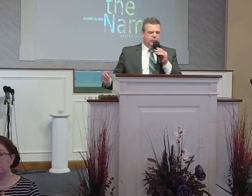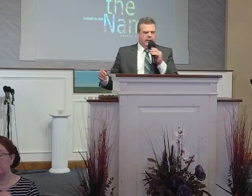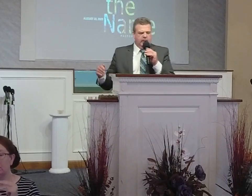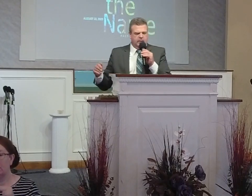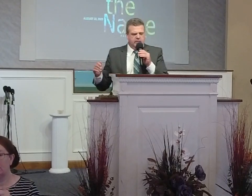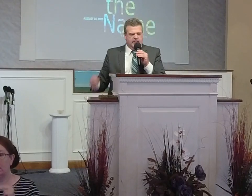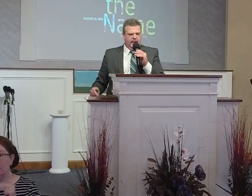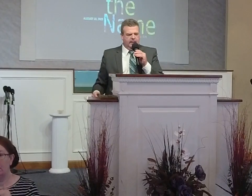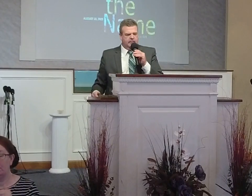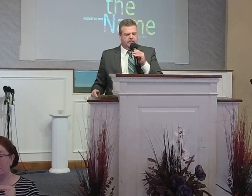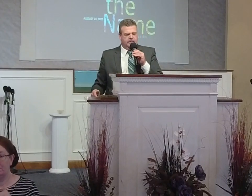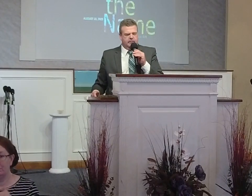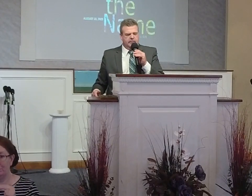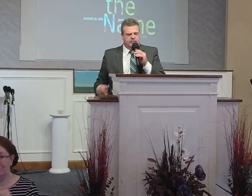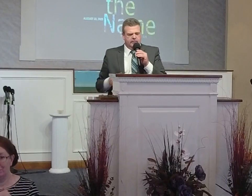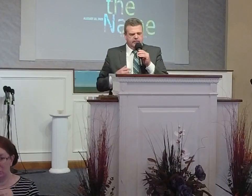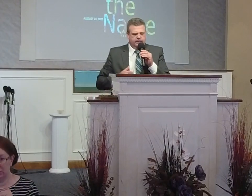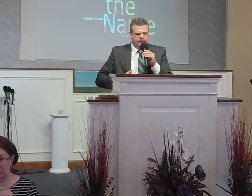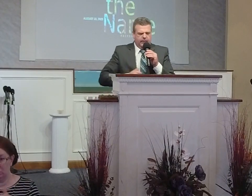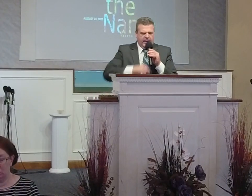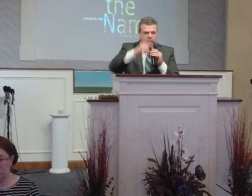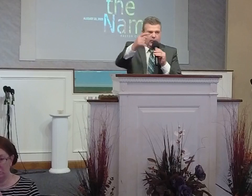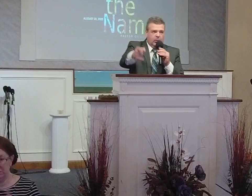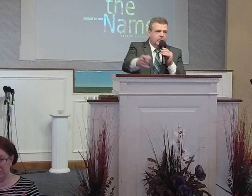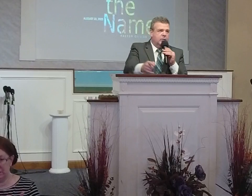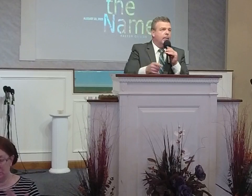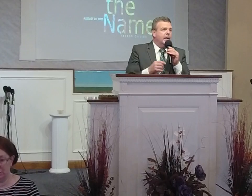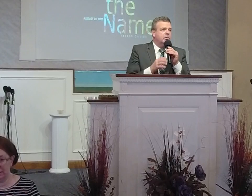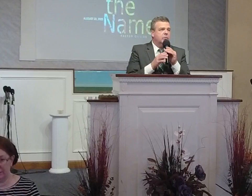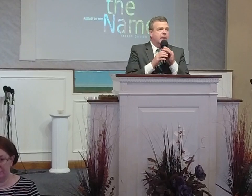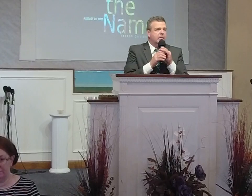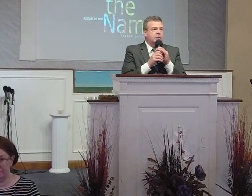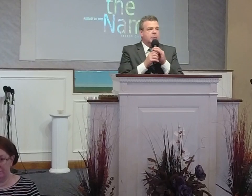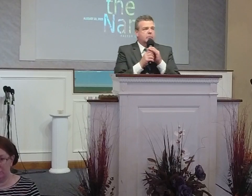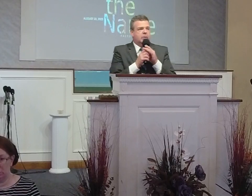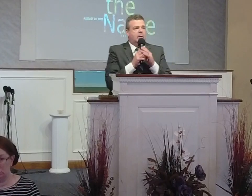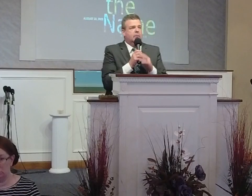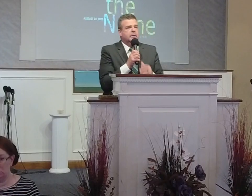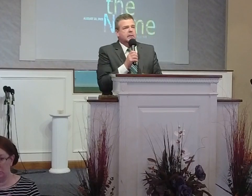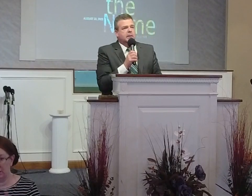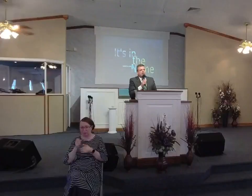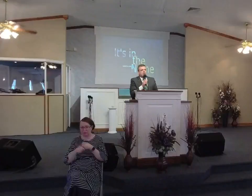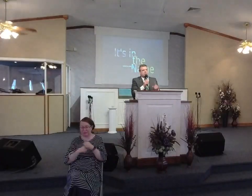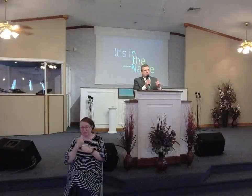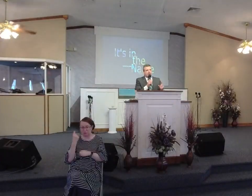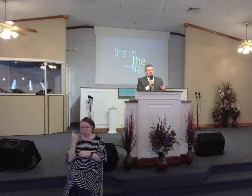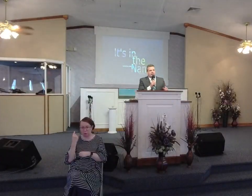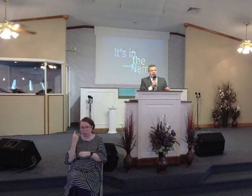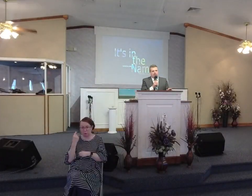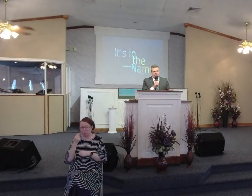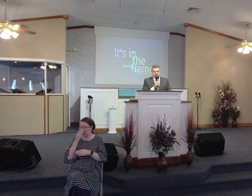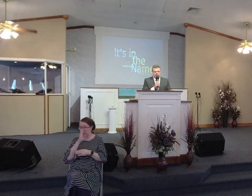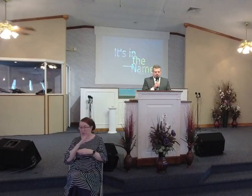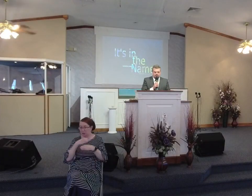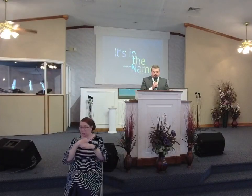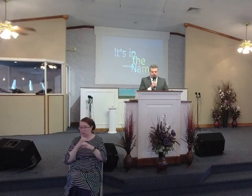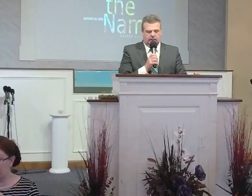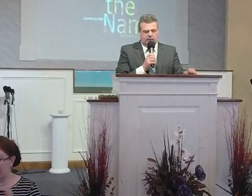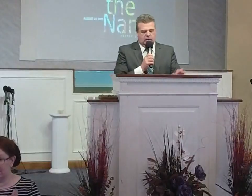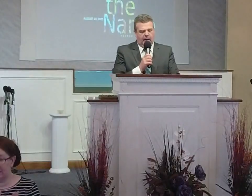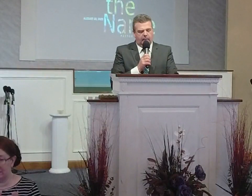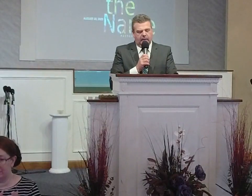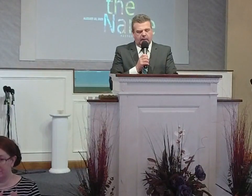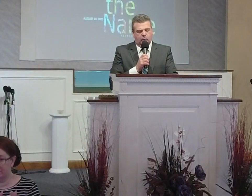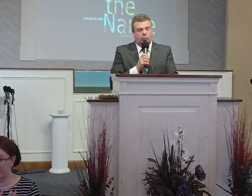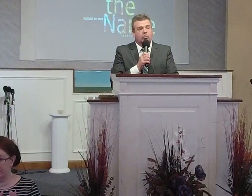mundo. Todo lo que hemos cubierto hoy fue preparar el escenario para que el Creador haga una vez más